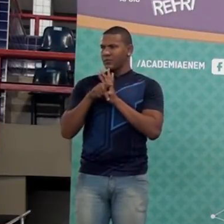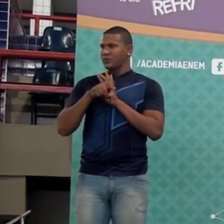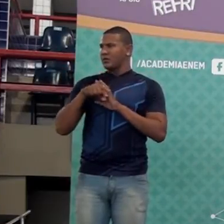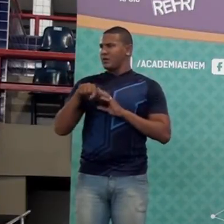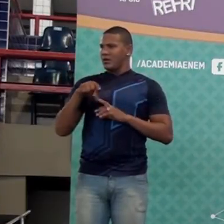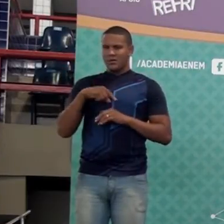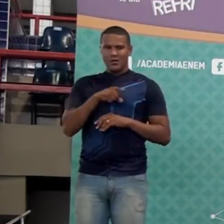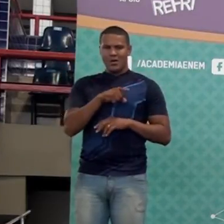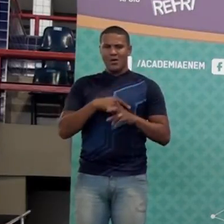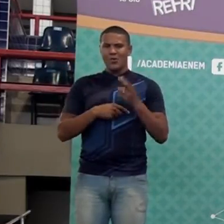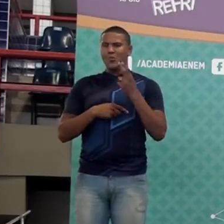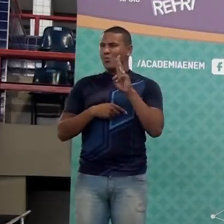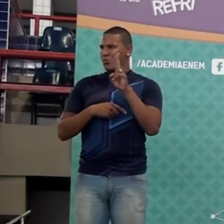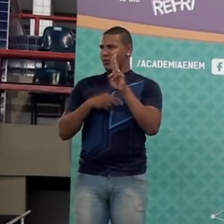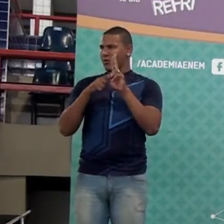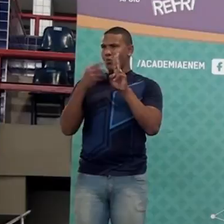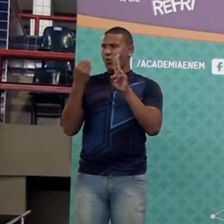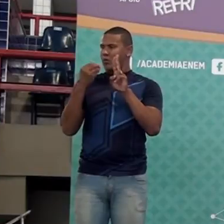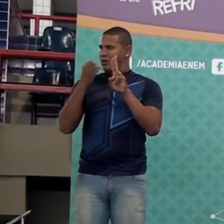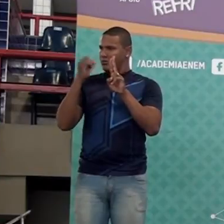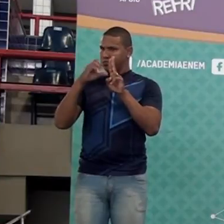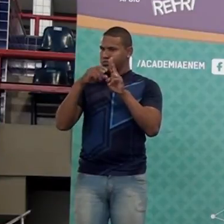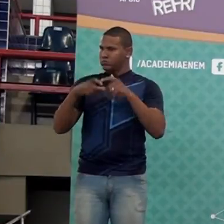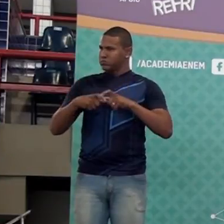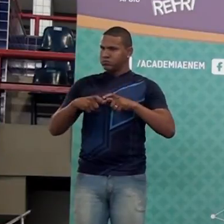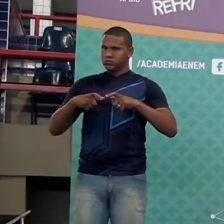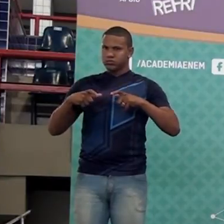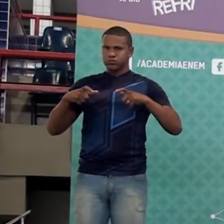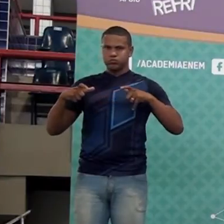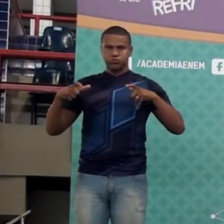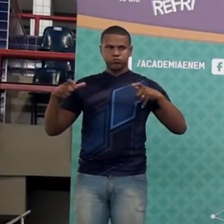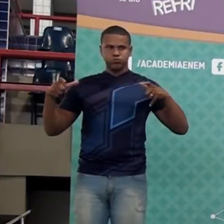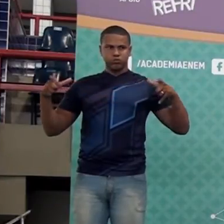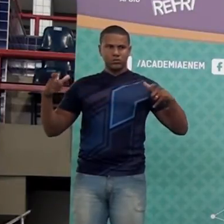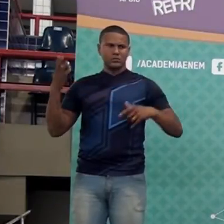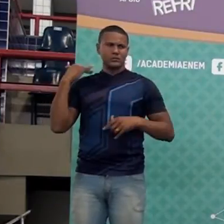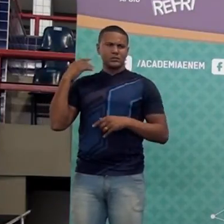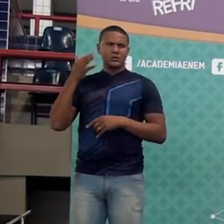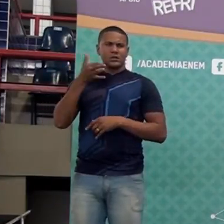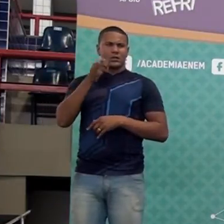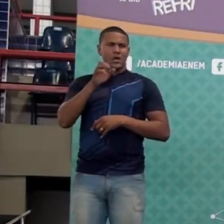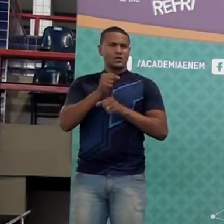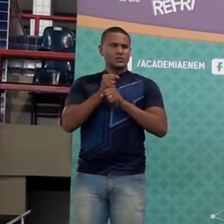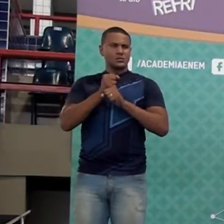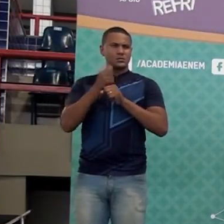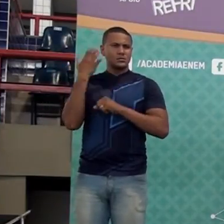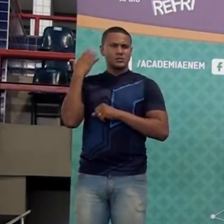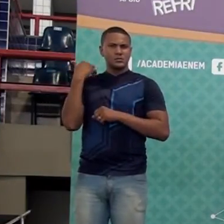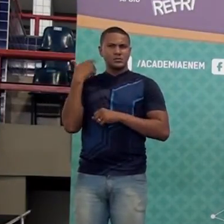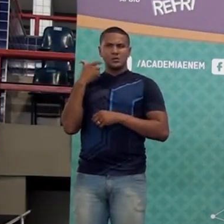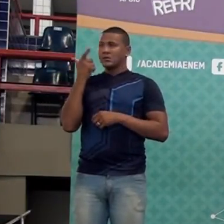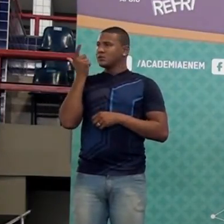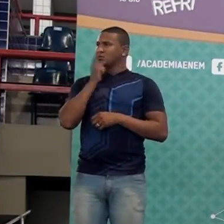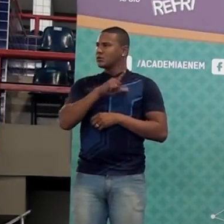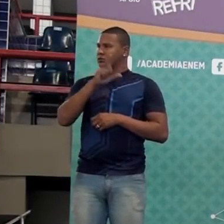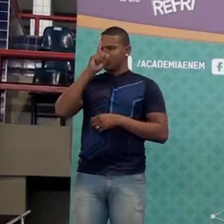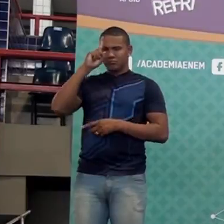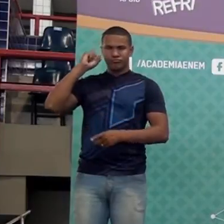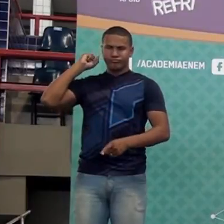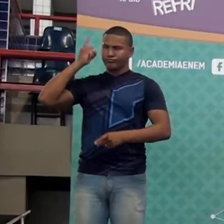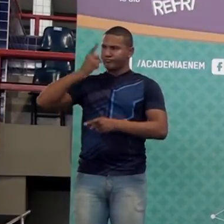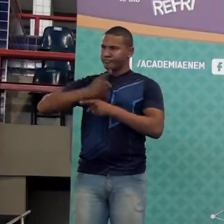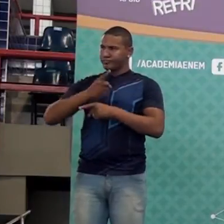Brasil desenvolveu umas ultracentrífugas e, através dessas ultracentrífugas, a gente consegue enriquecer